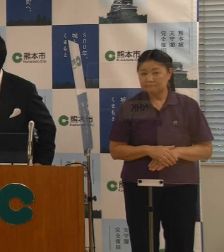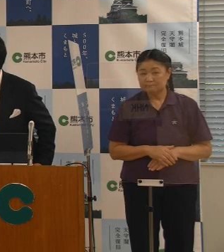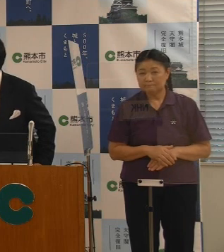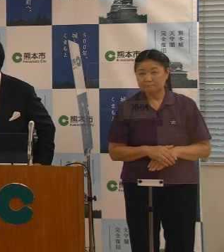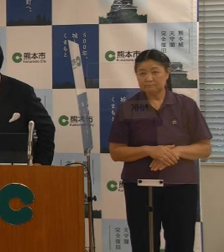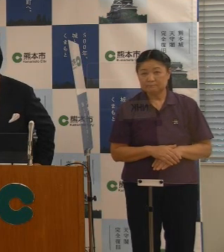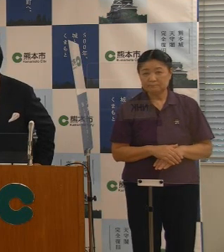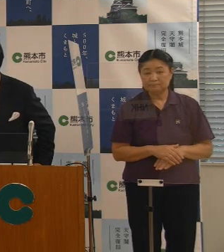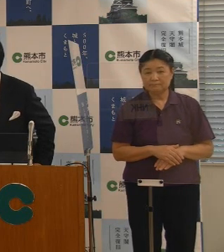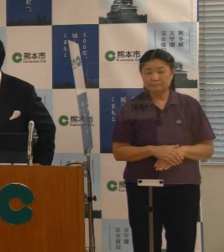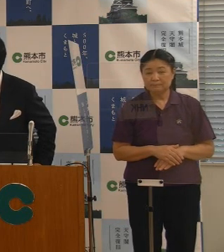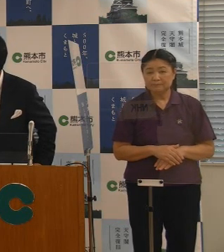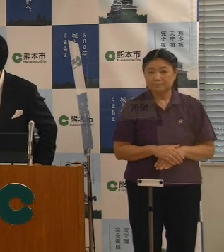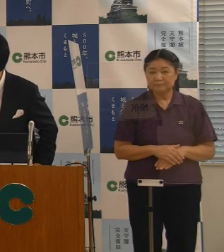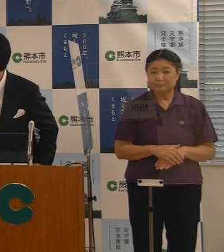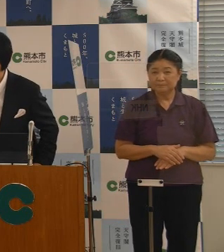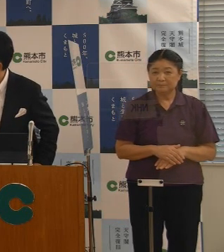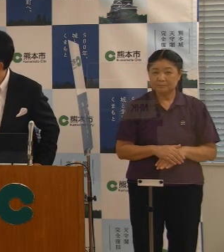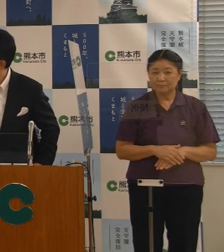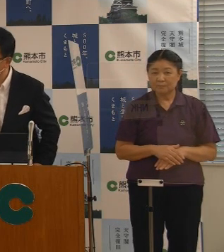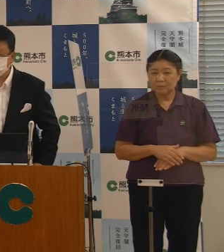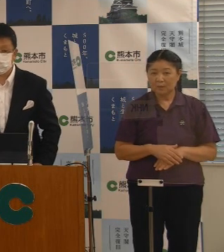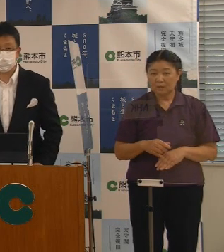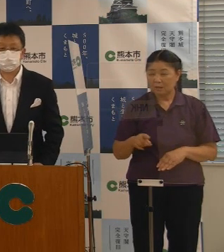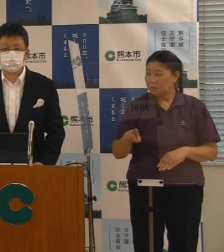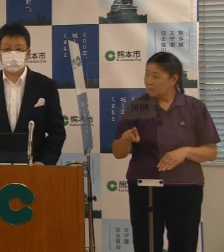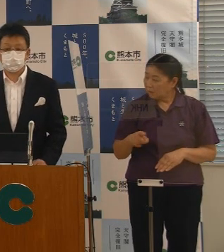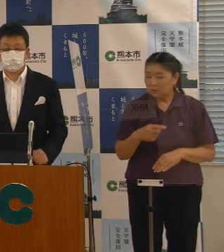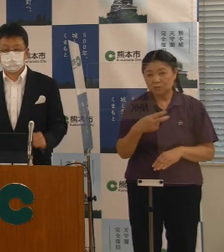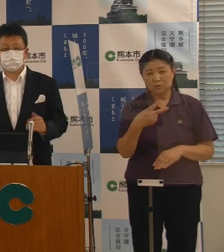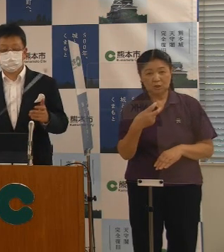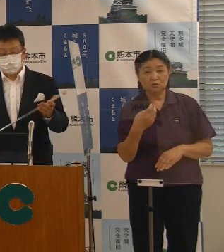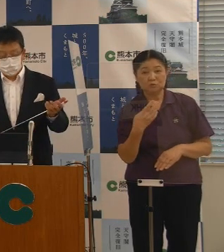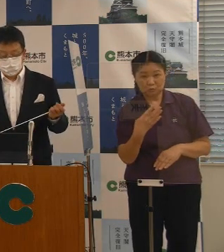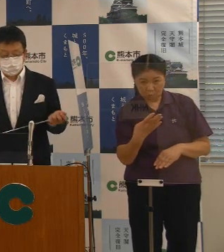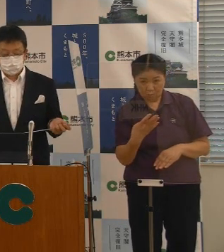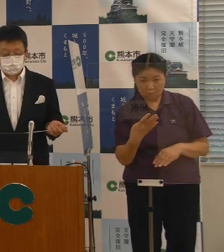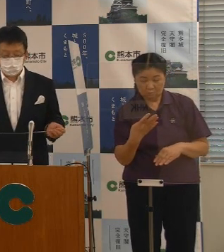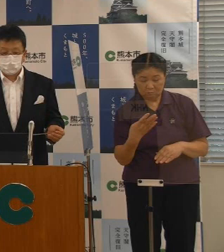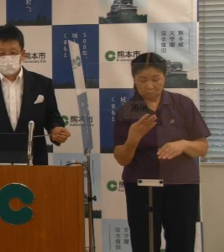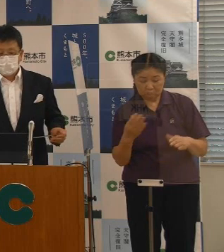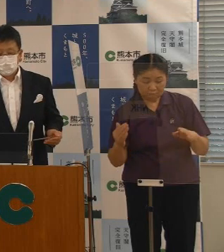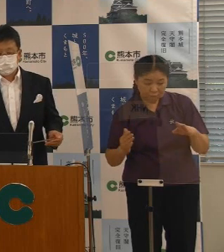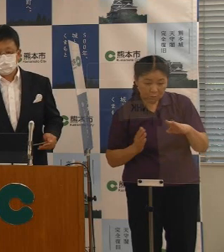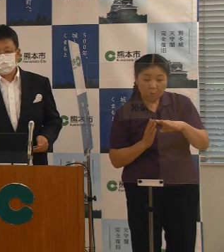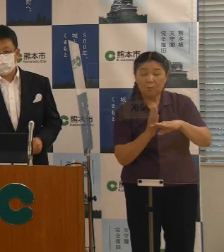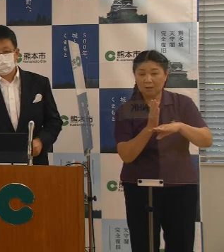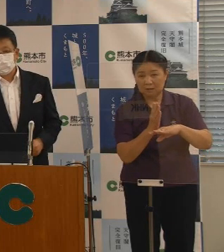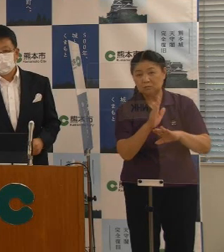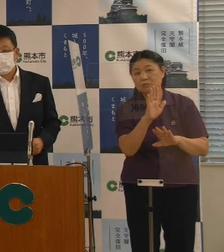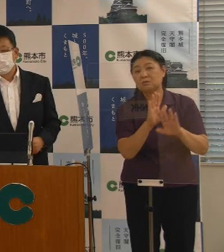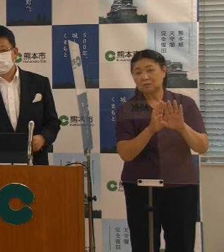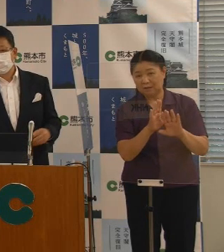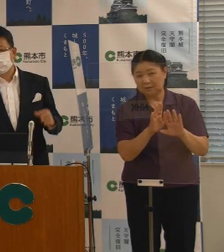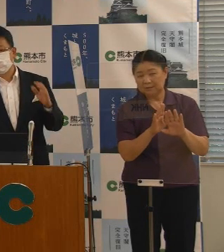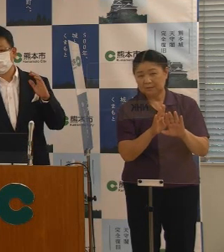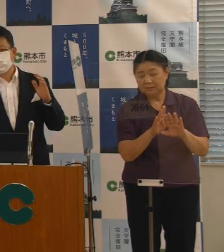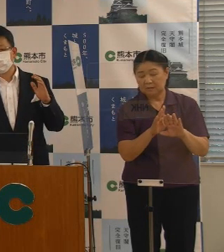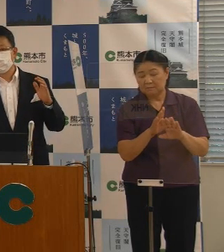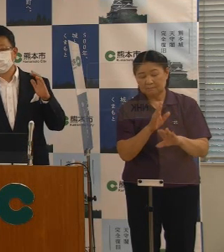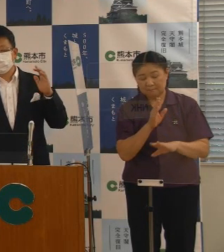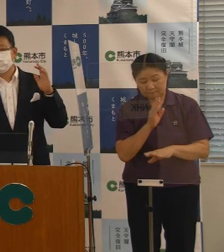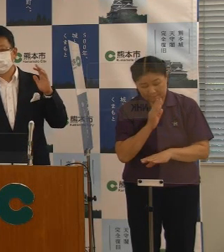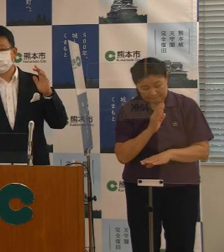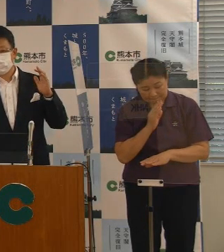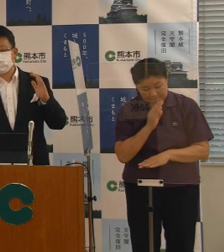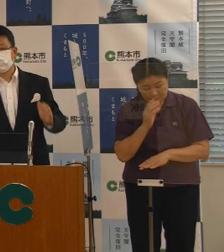、それが今、124名ということになっているということでありますので、まあ、そういう意味ではもうまさに予